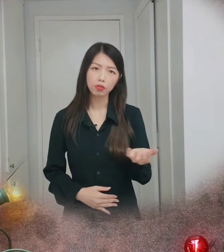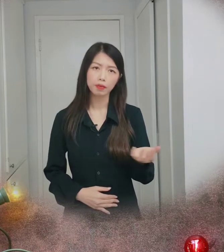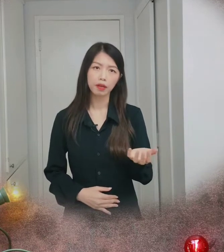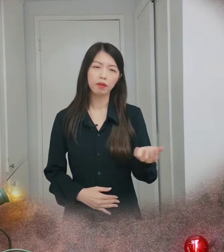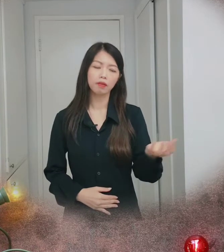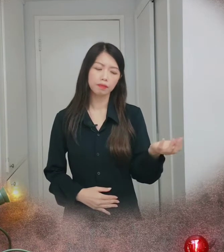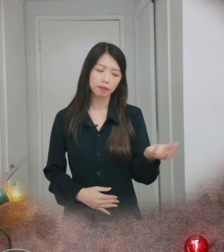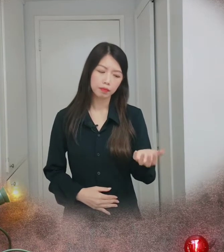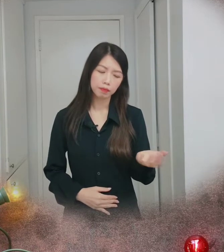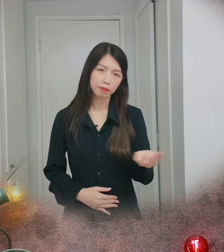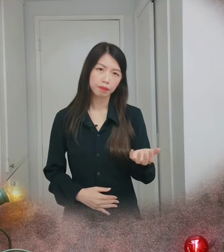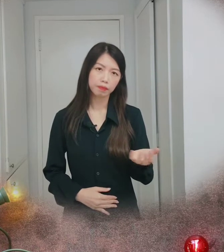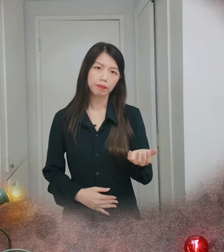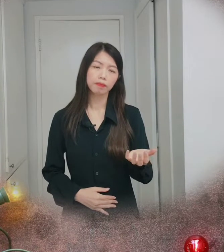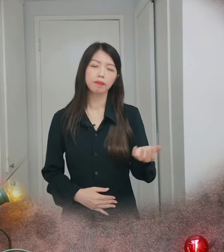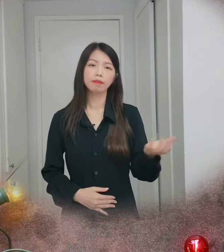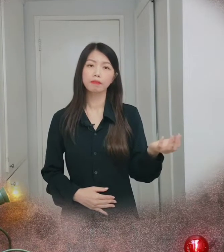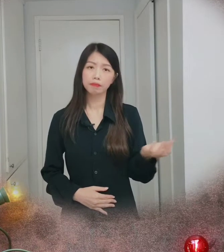흔들어 주시면 돼요.